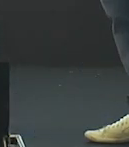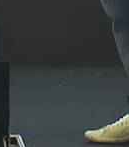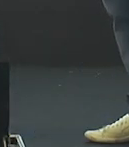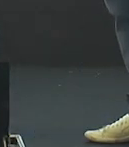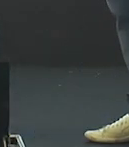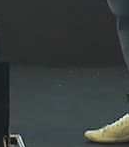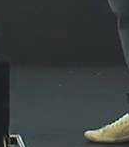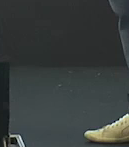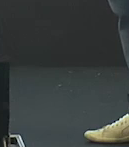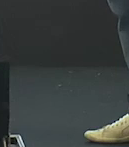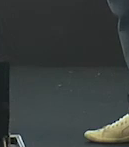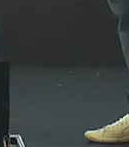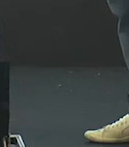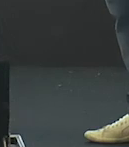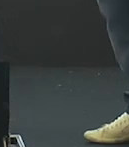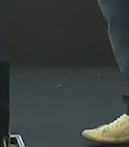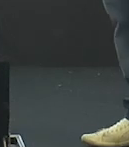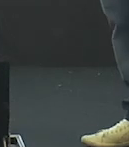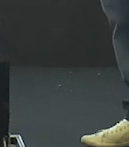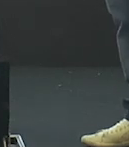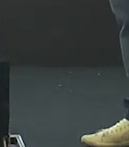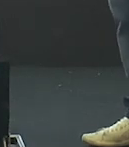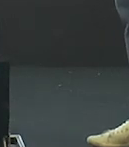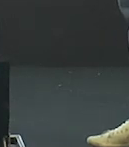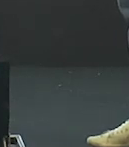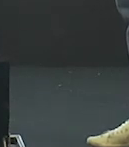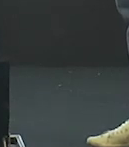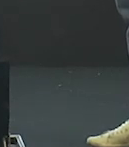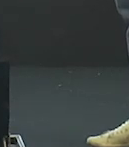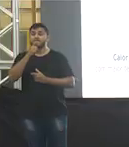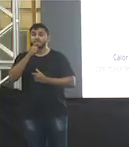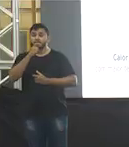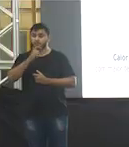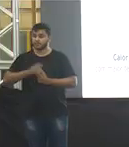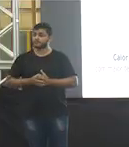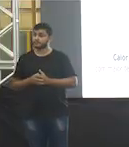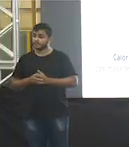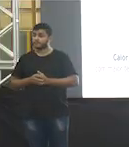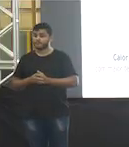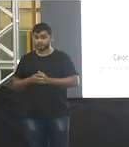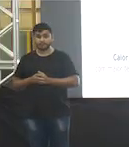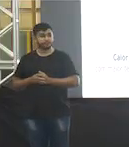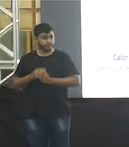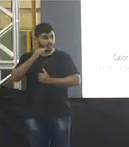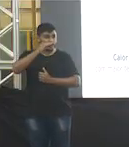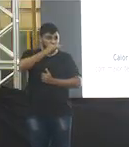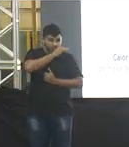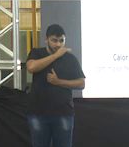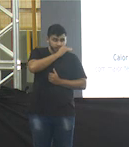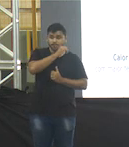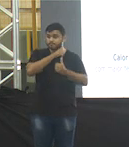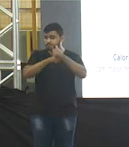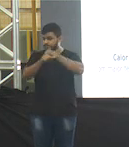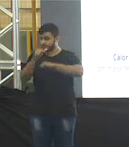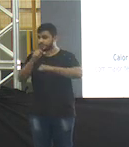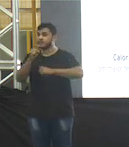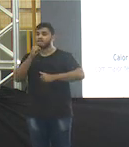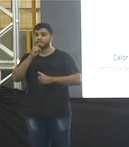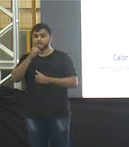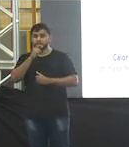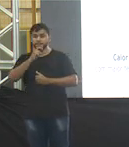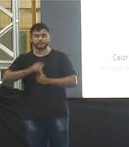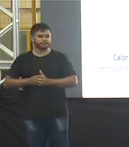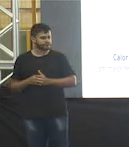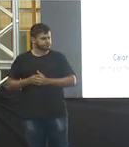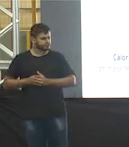vai transferir energia para o lado frio. O fluxo de energia sempre vai ser assim, da extremidade quente para a extremidade fria. Essa semana, uma